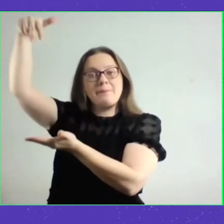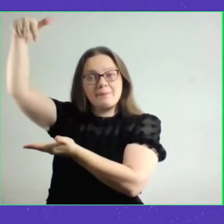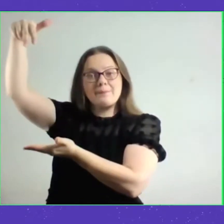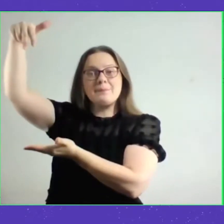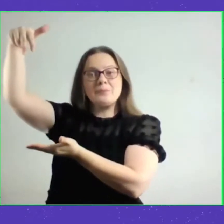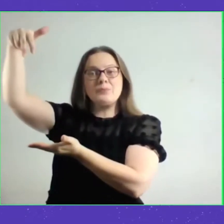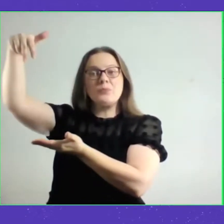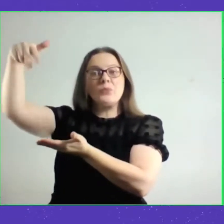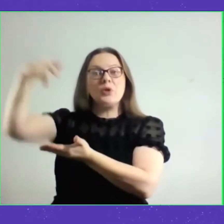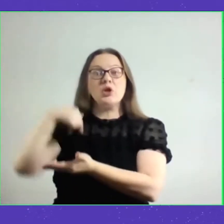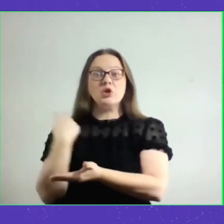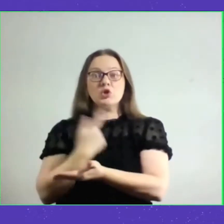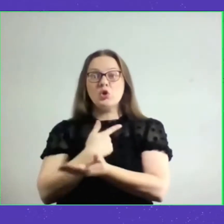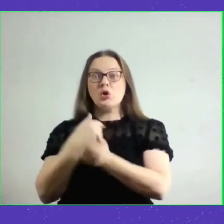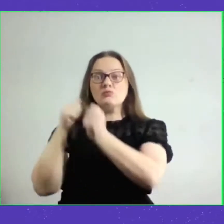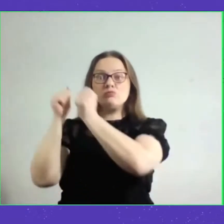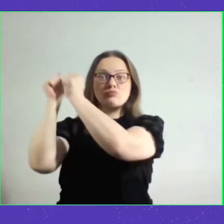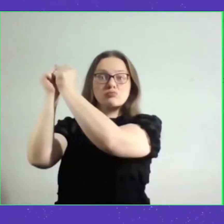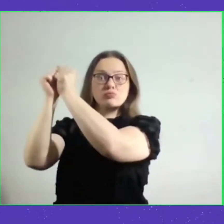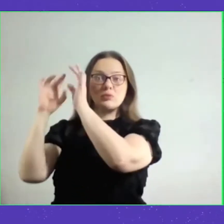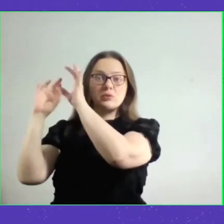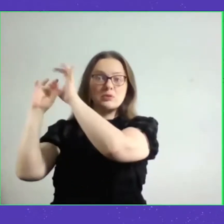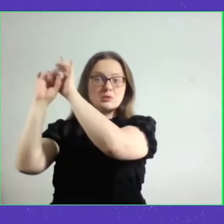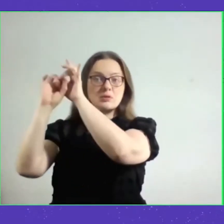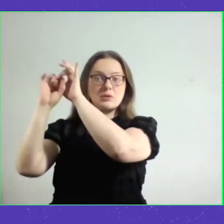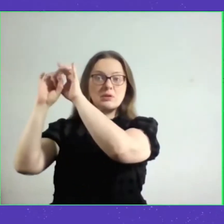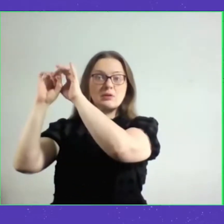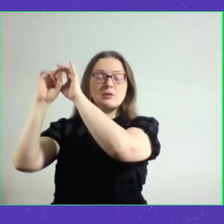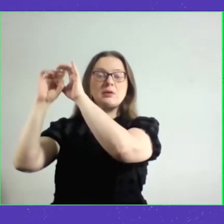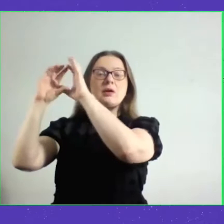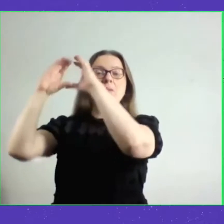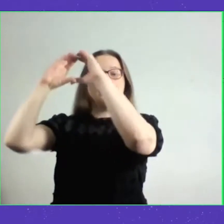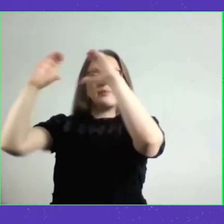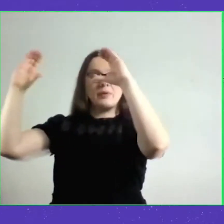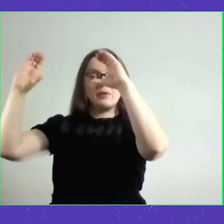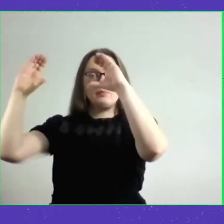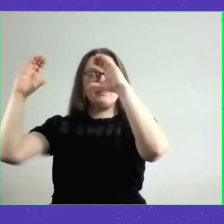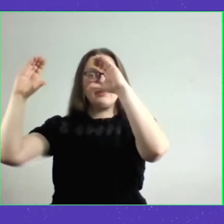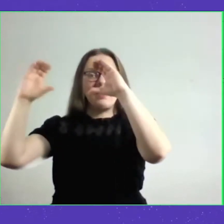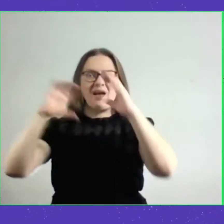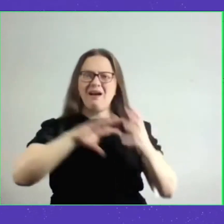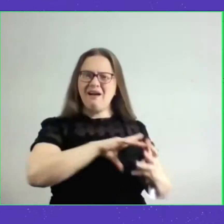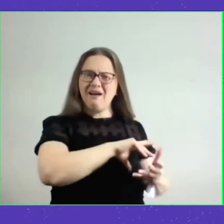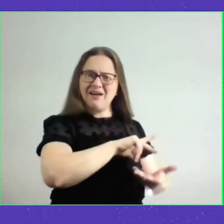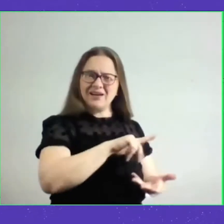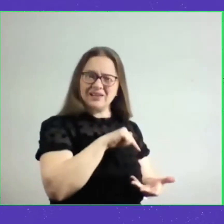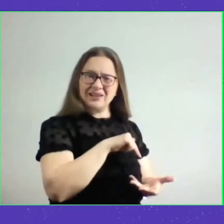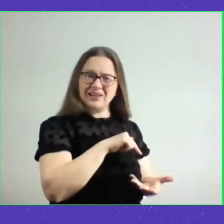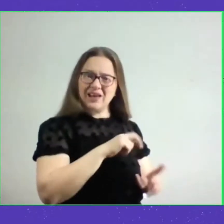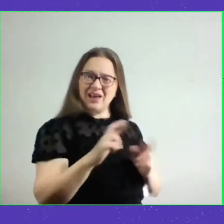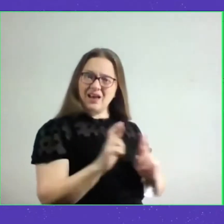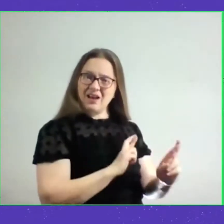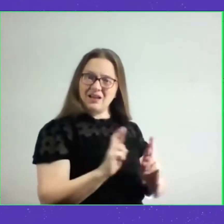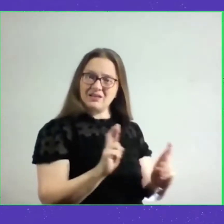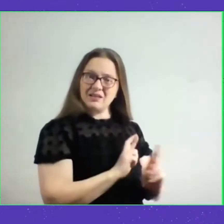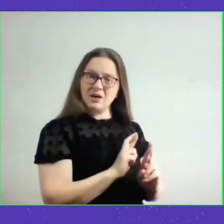Cristo Jesus. Então, nós não temos mais relação com a terra. O nosso lugar é no